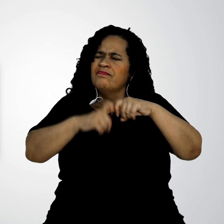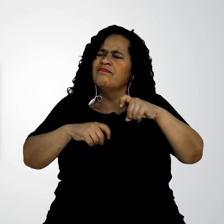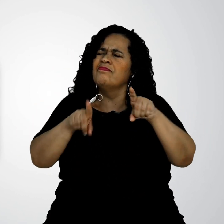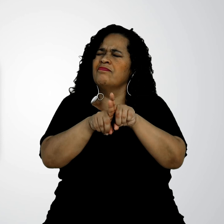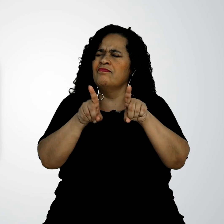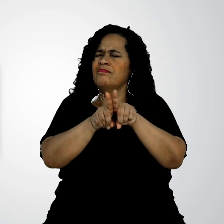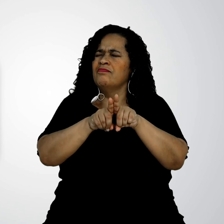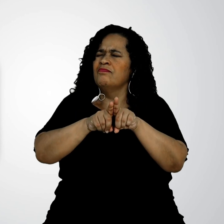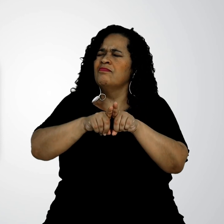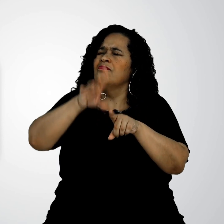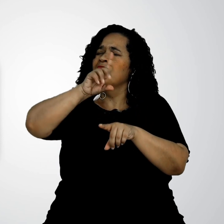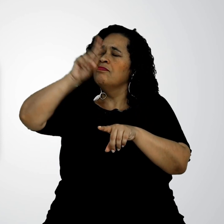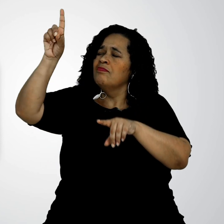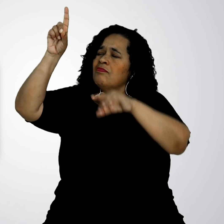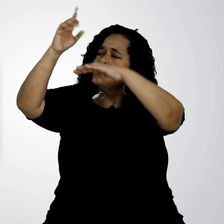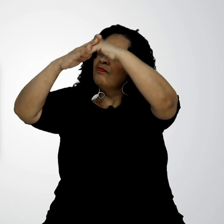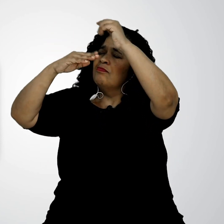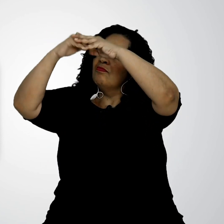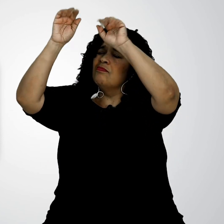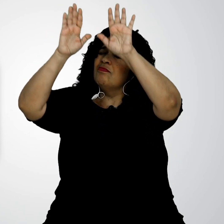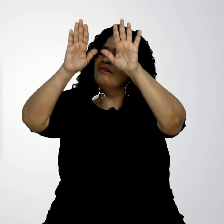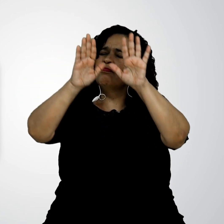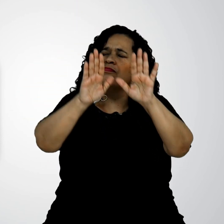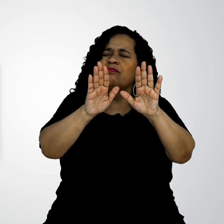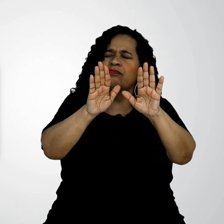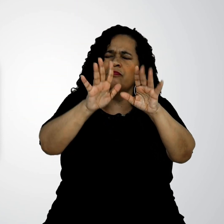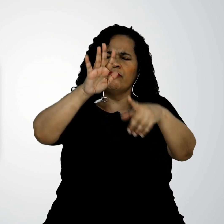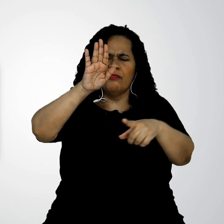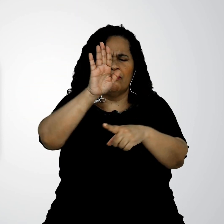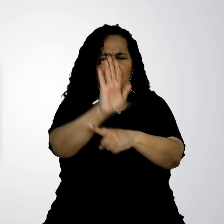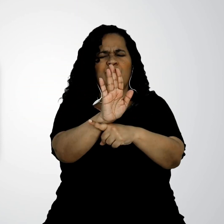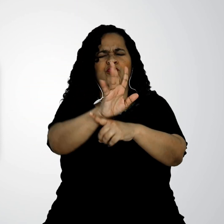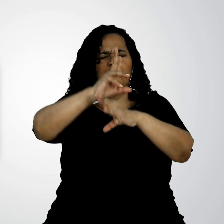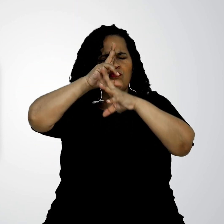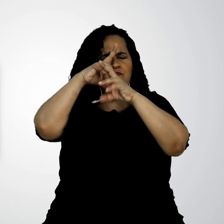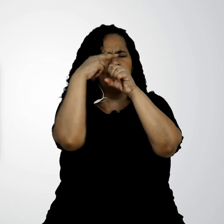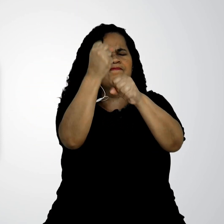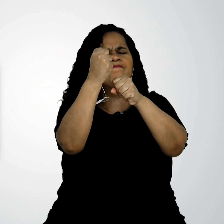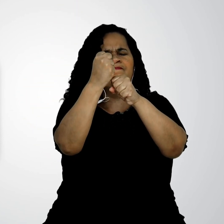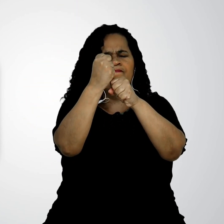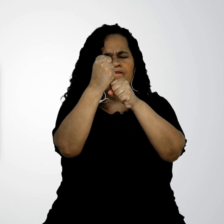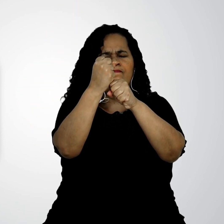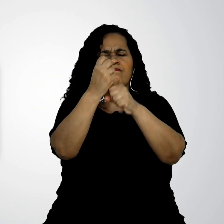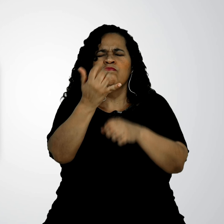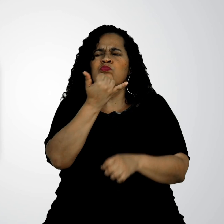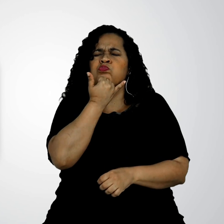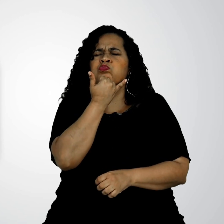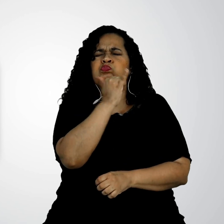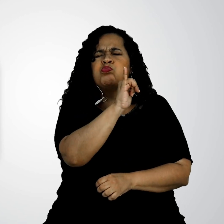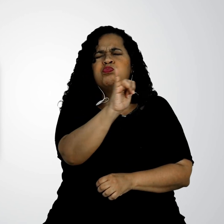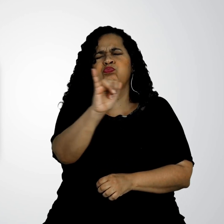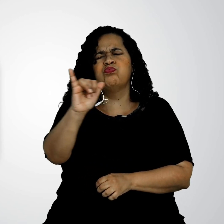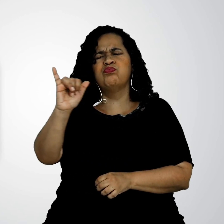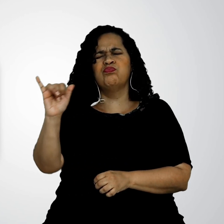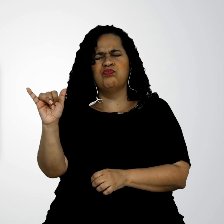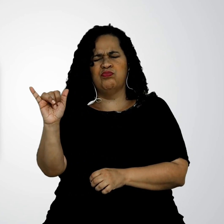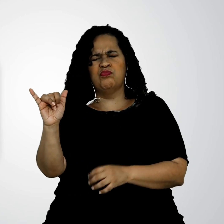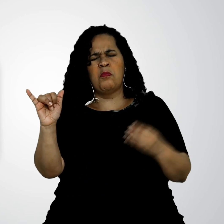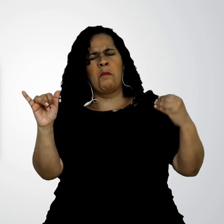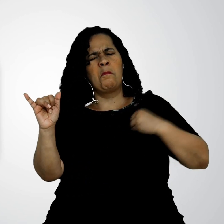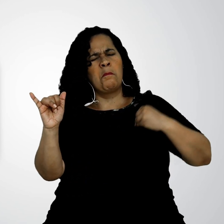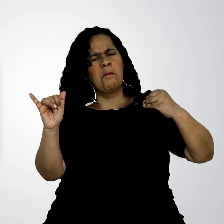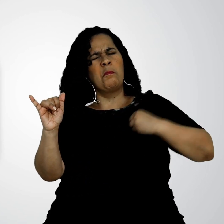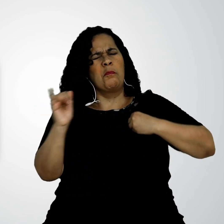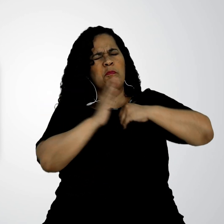mãos de poder e graça, Senhor, estejam sobre elas, ajudando-as, fortalecendo-as, perdoando pecados, dando a elas uma